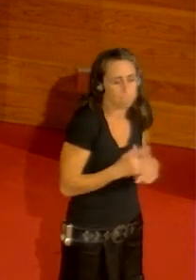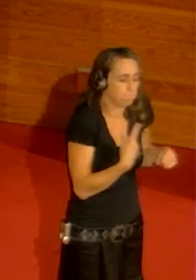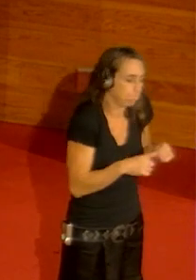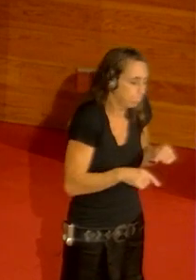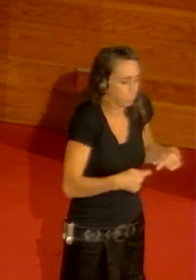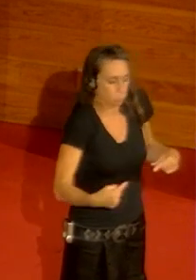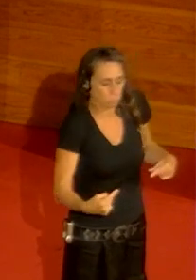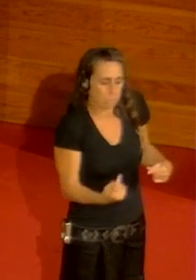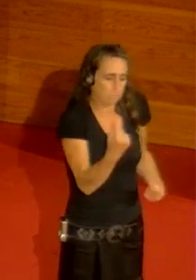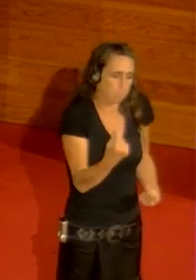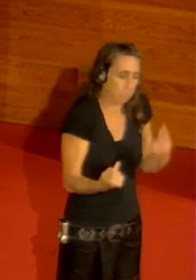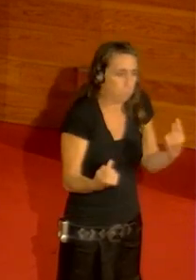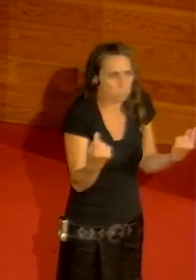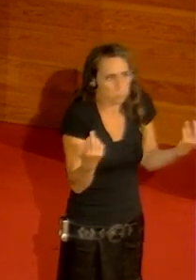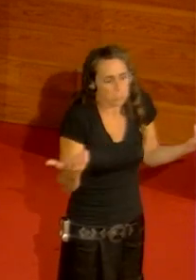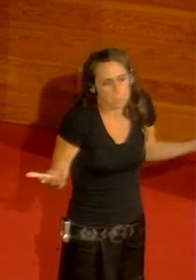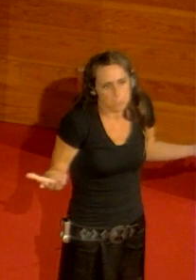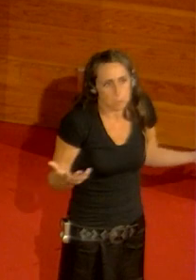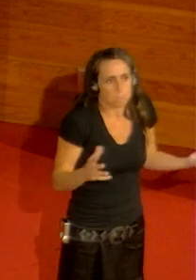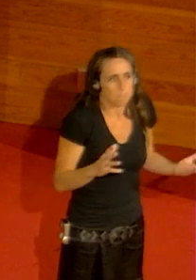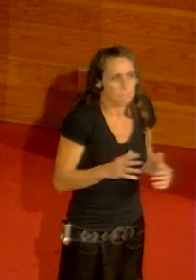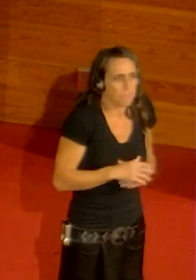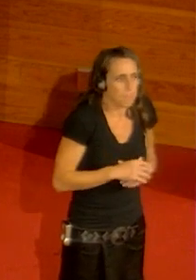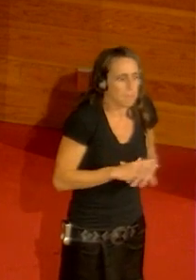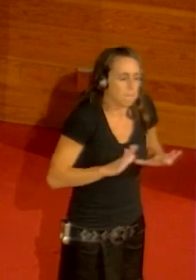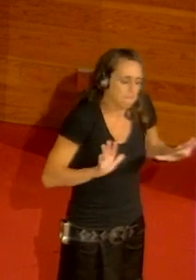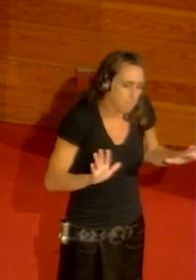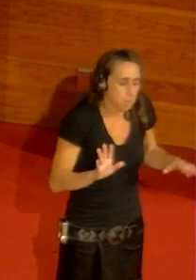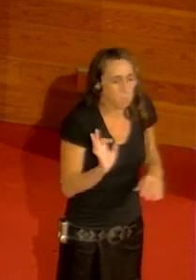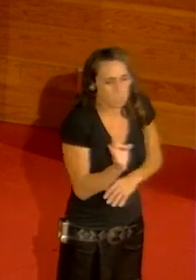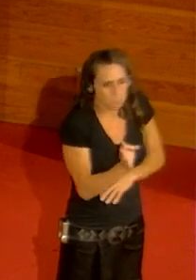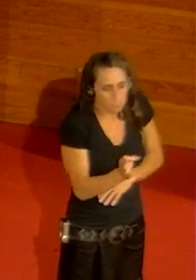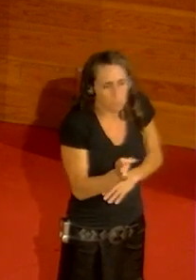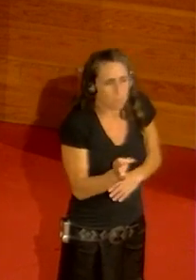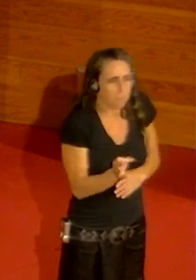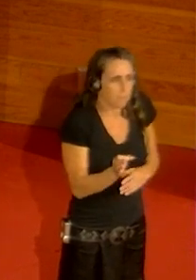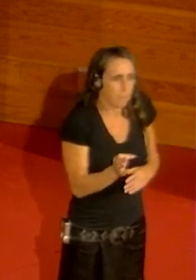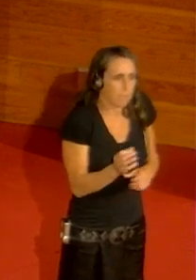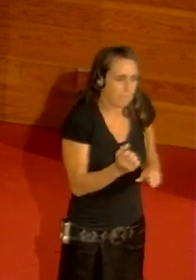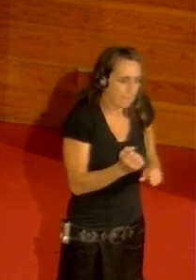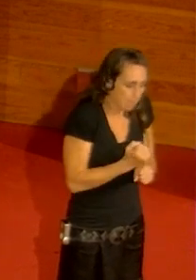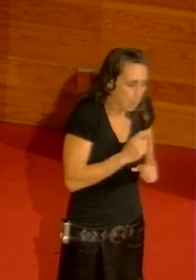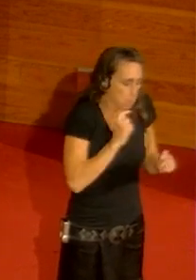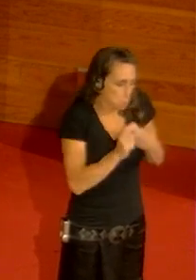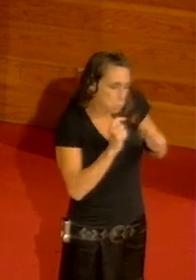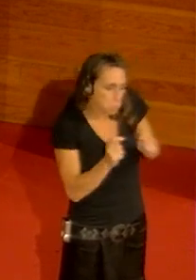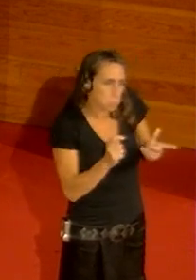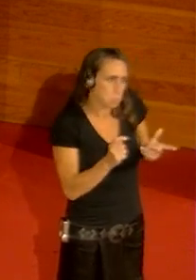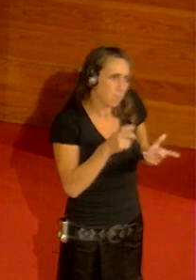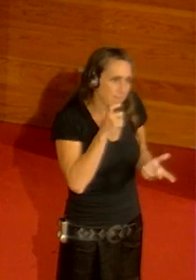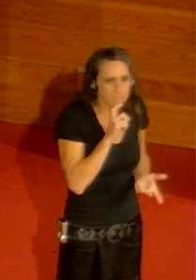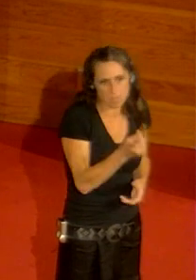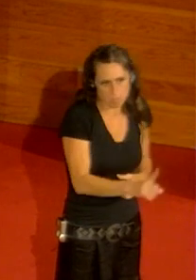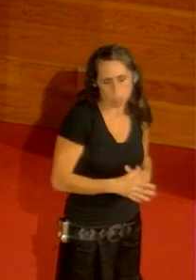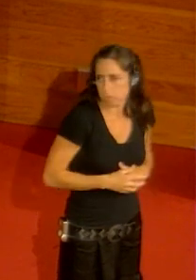Pues la verdad que es un que pese a todo No es difícil trabajar como corresponsal entonces